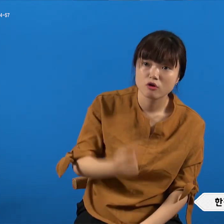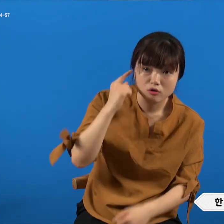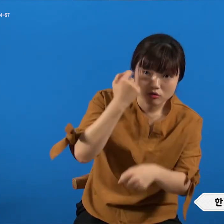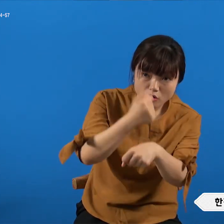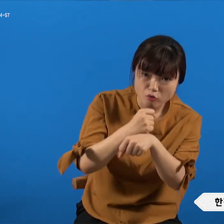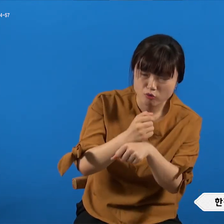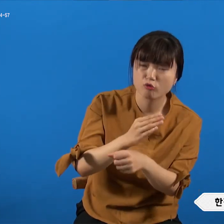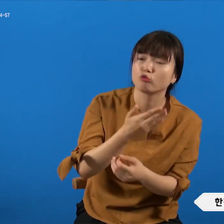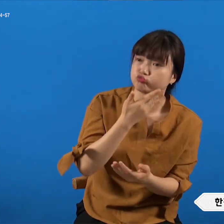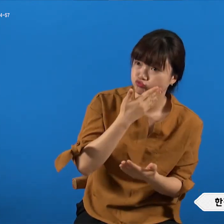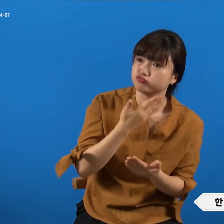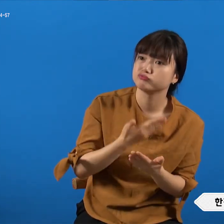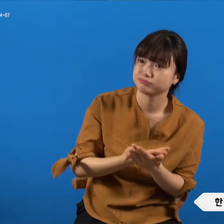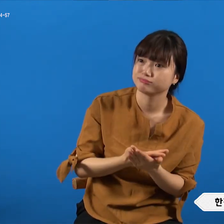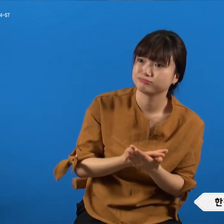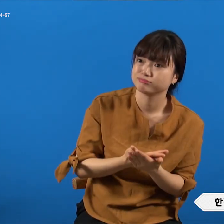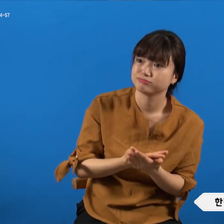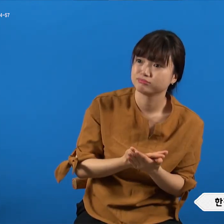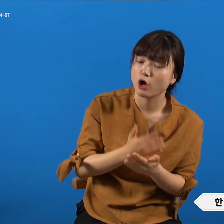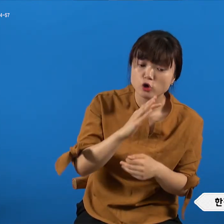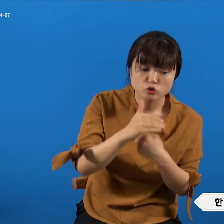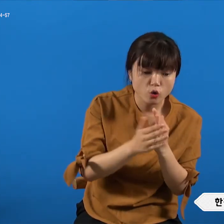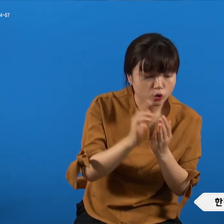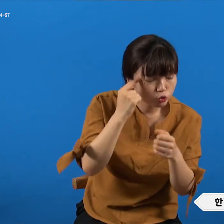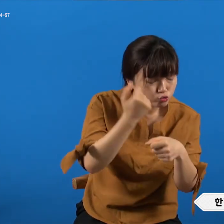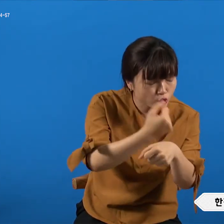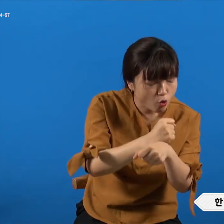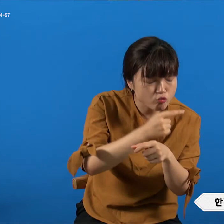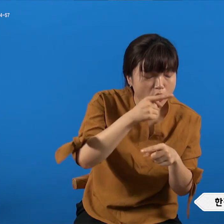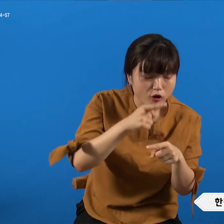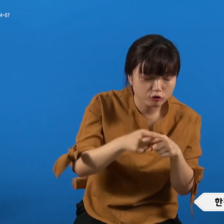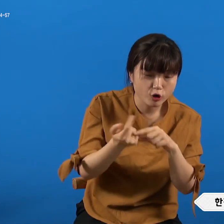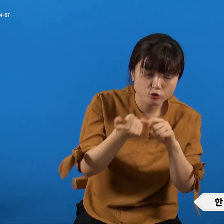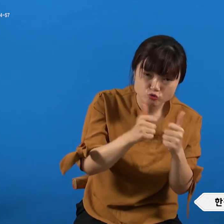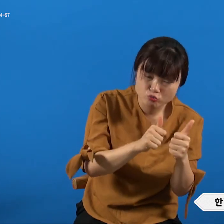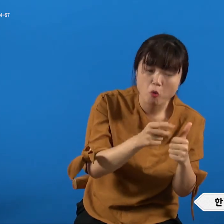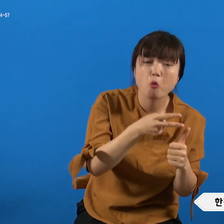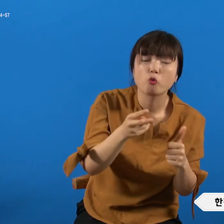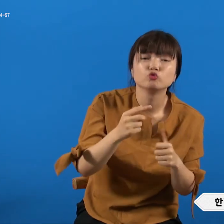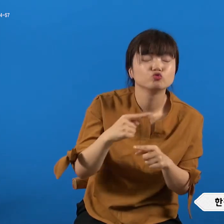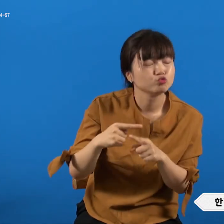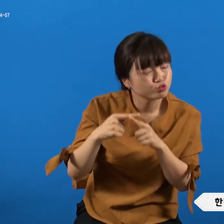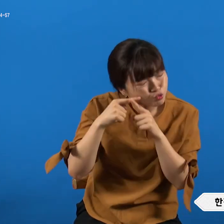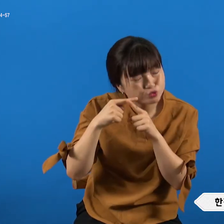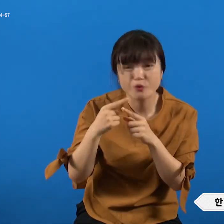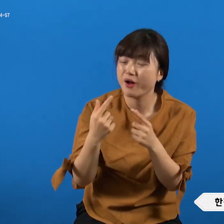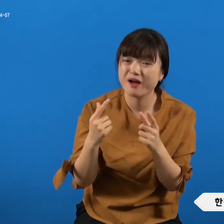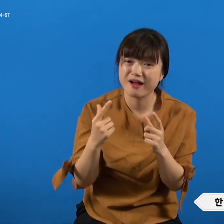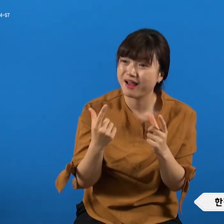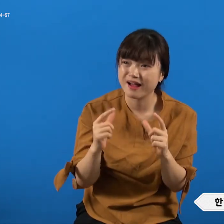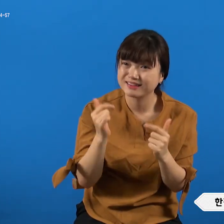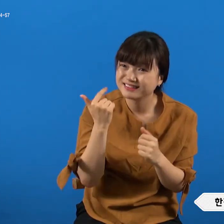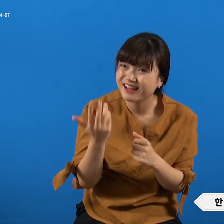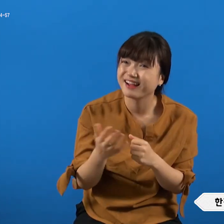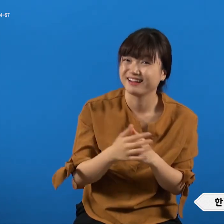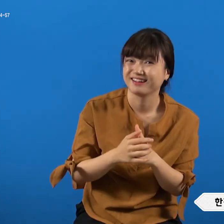것도 중요하네. 성경을 연구하다가 죽으면 그것도 순교 아니겠나? 그렇게 말씀하십니다.